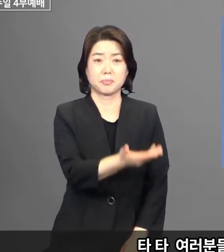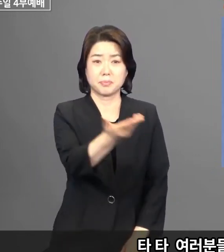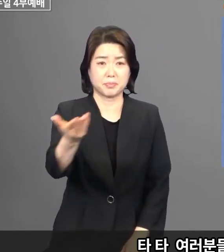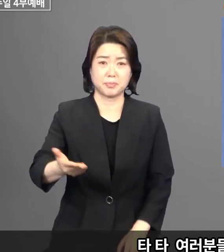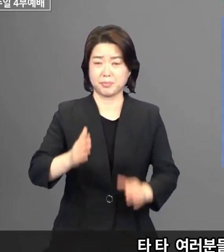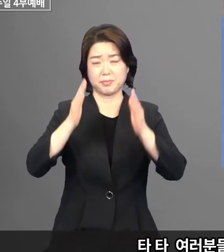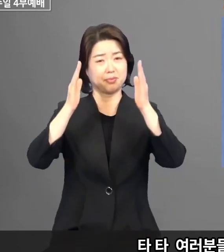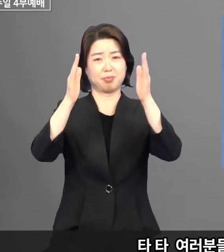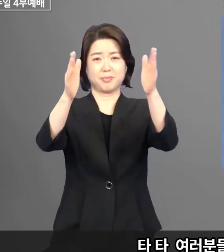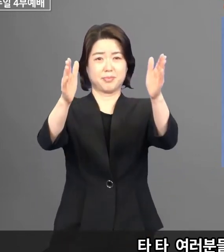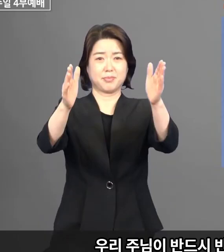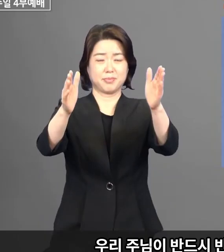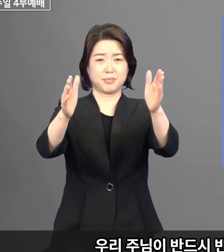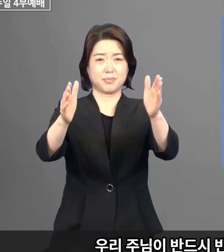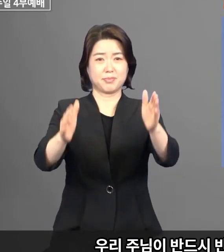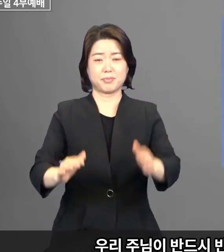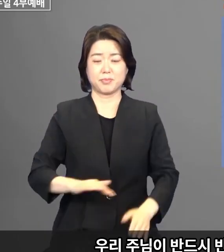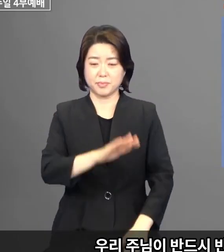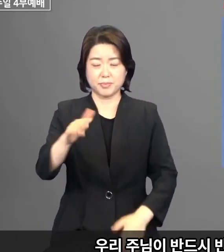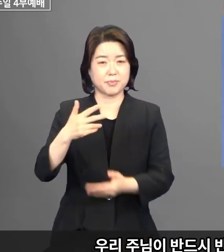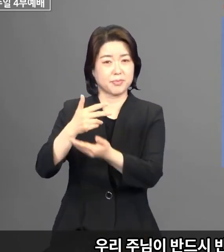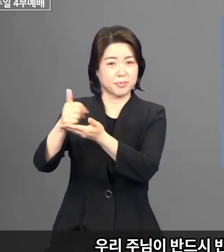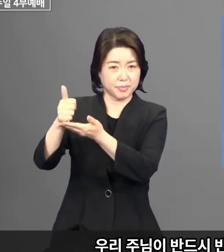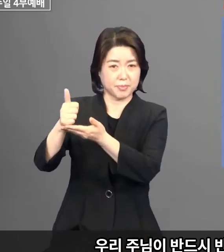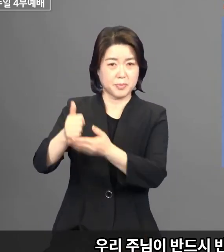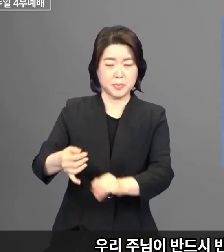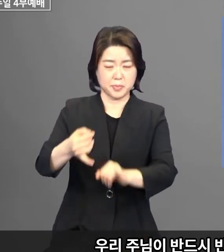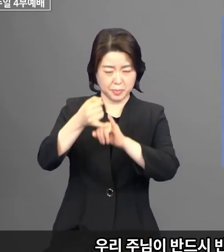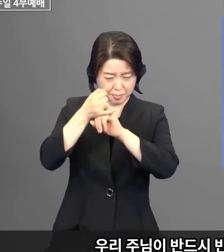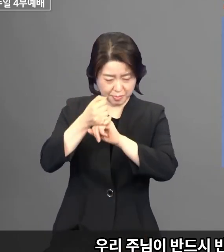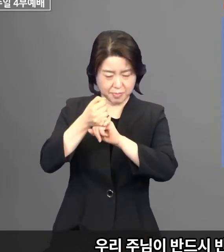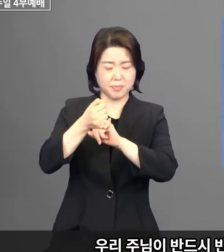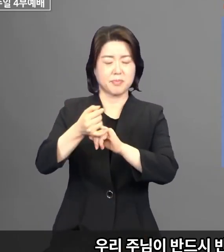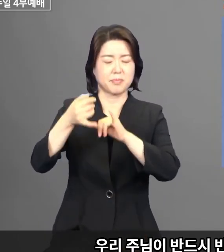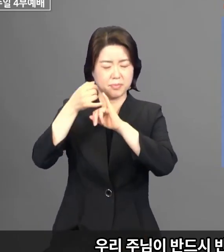여러분들을 향하여서도 우리 주님이 반드시